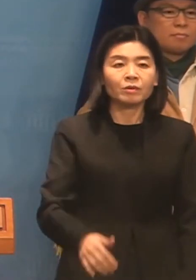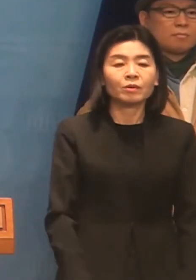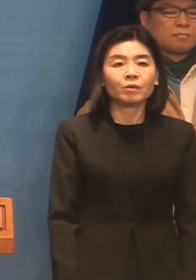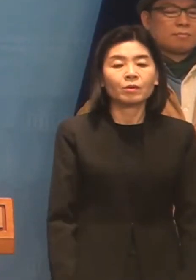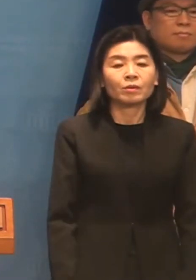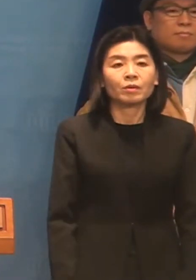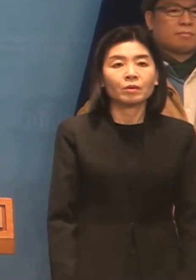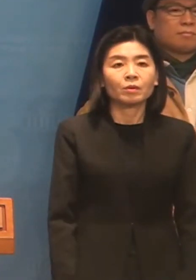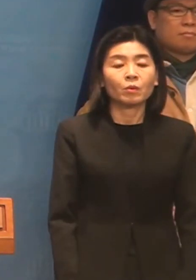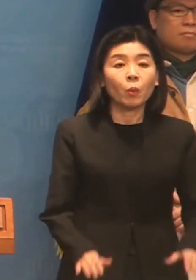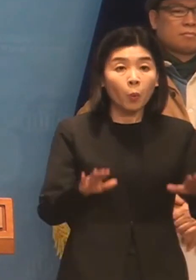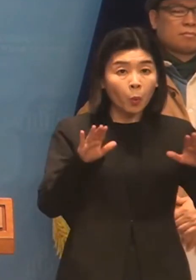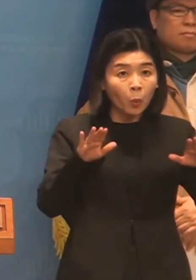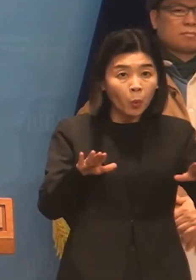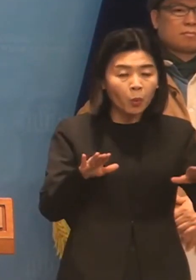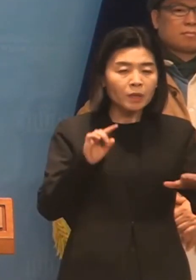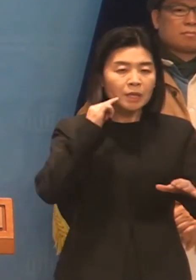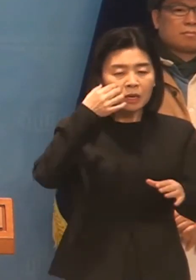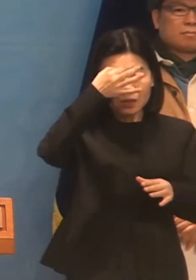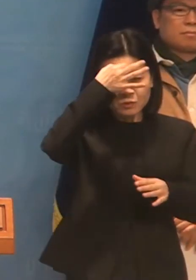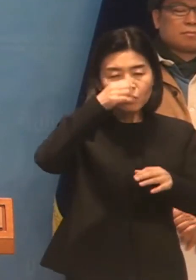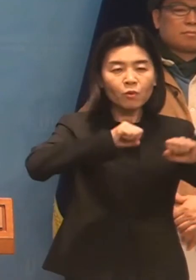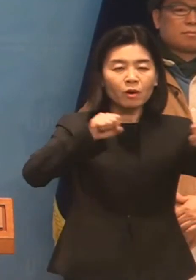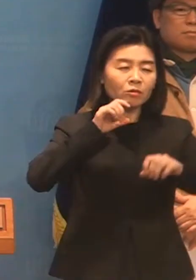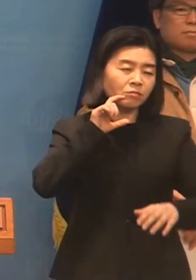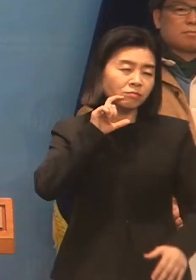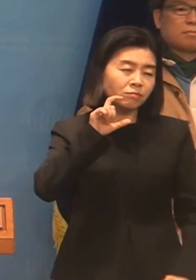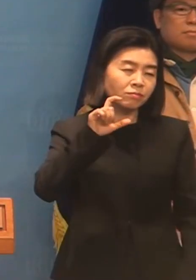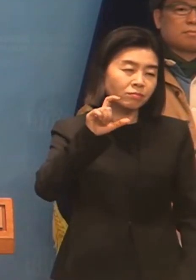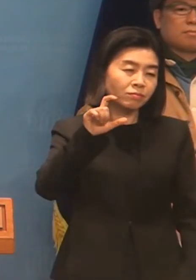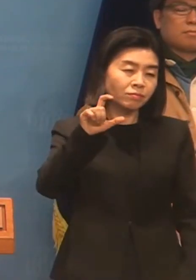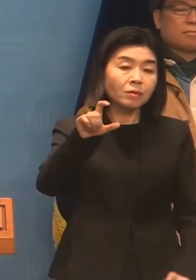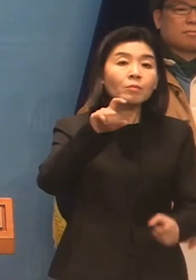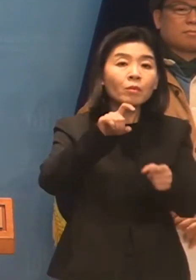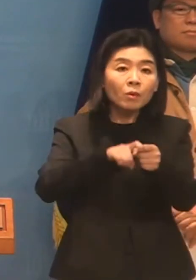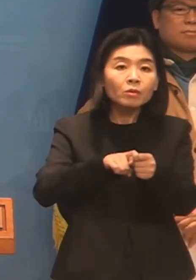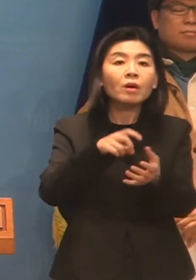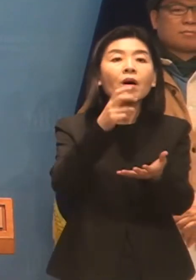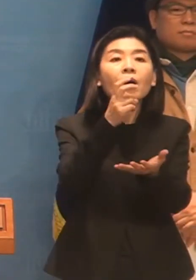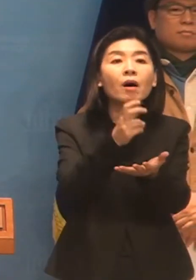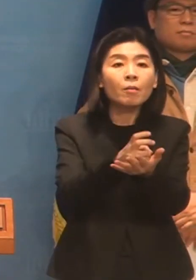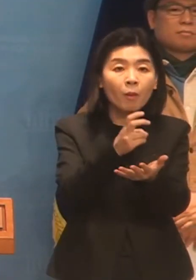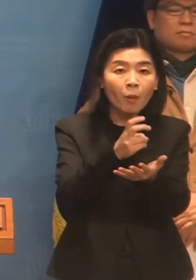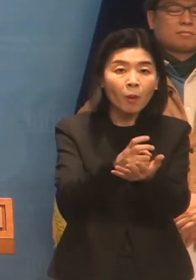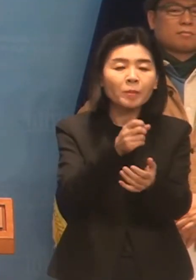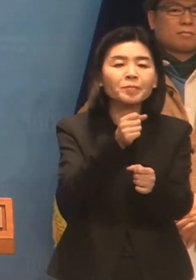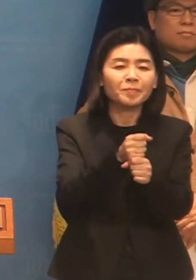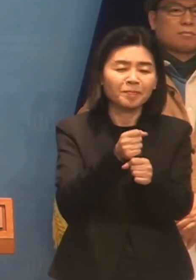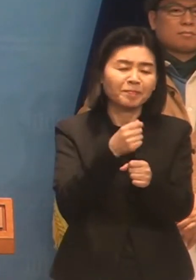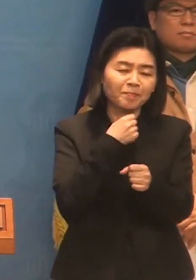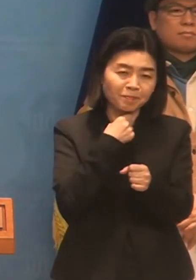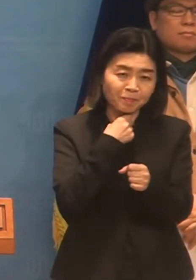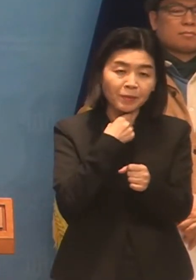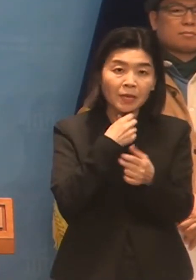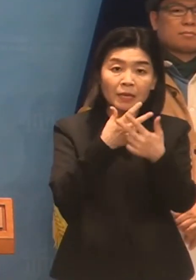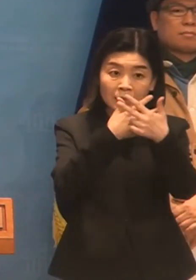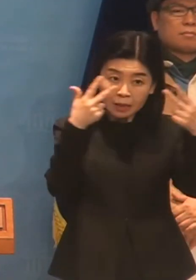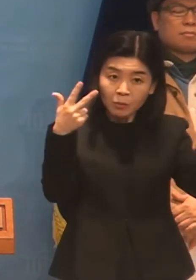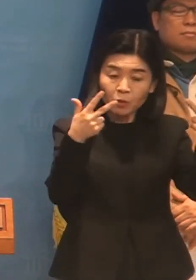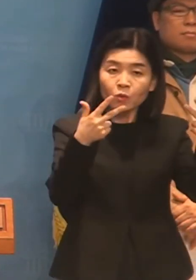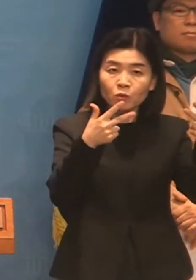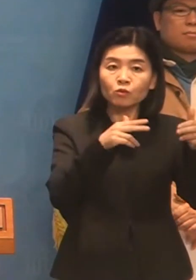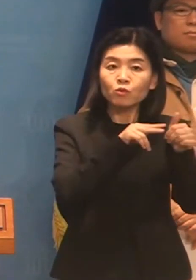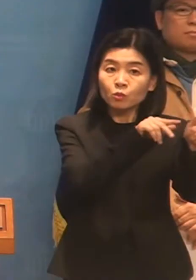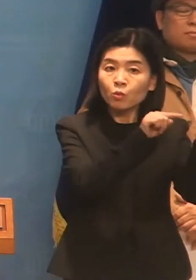오늘 지속 가능한 예술 활동을 위한 제도 및 법규 마련, 이재명 후보 정책